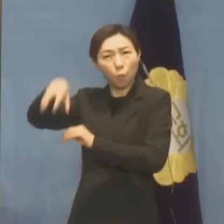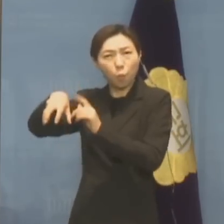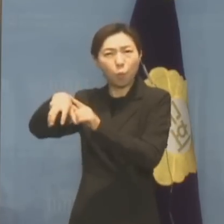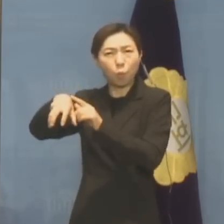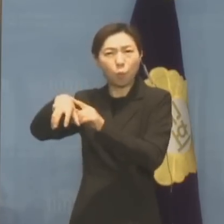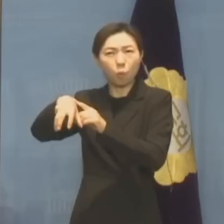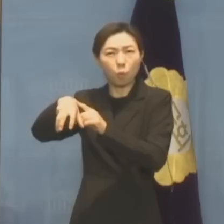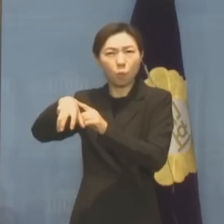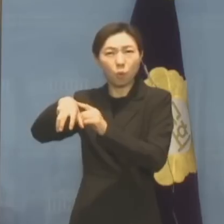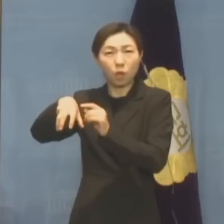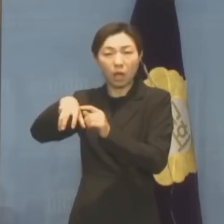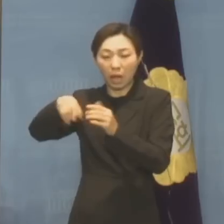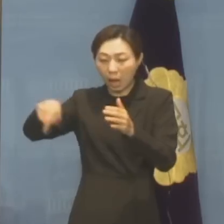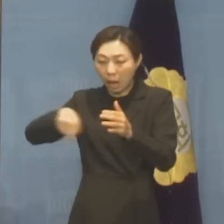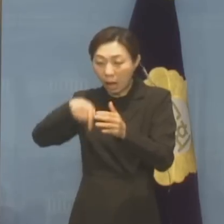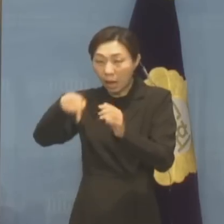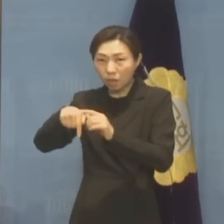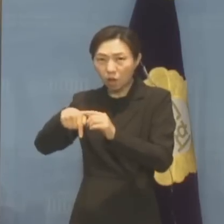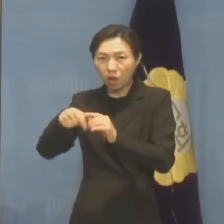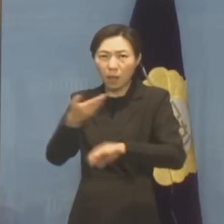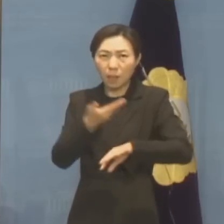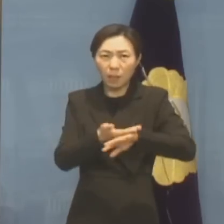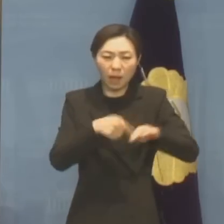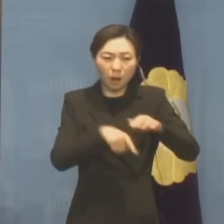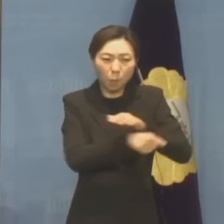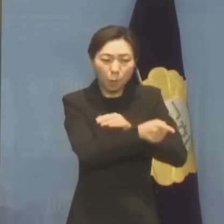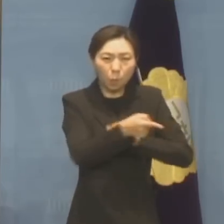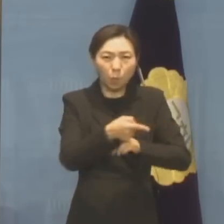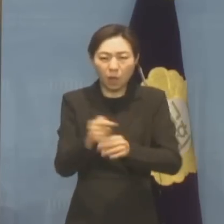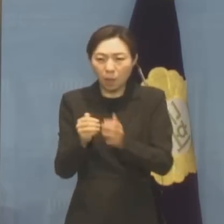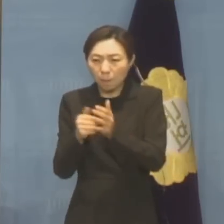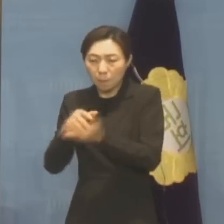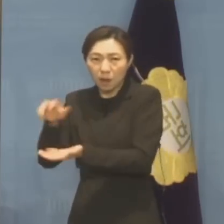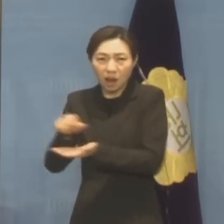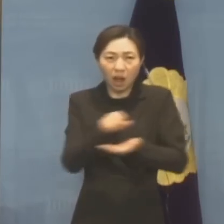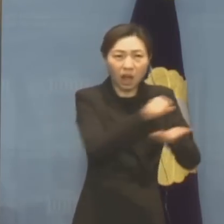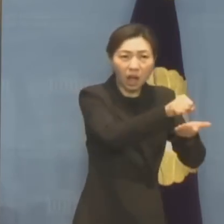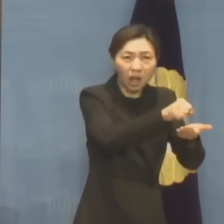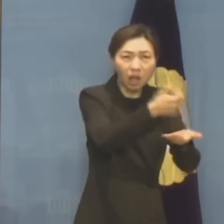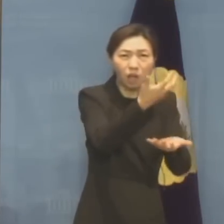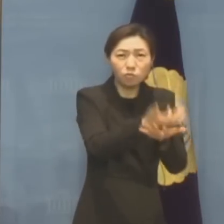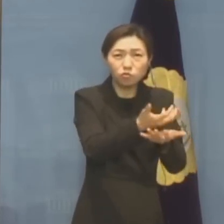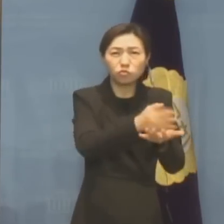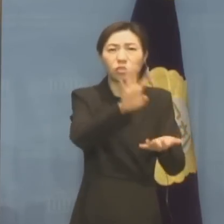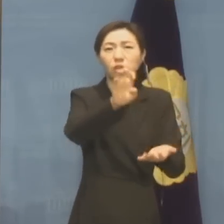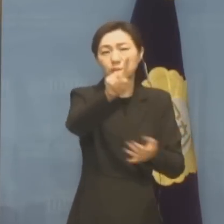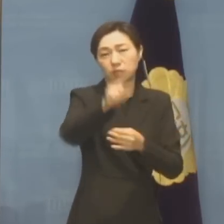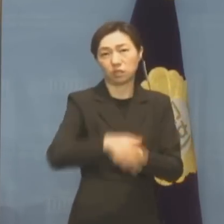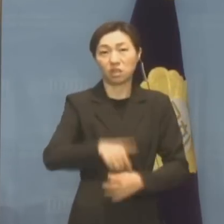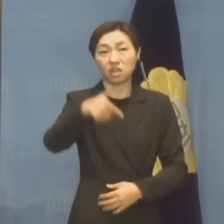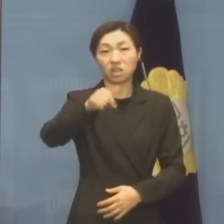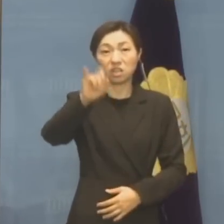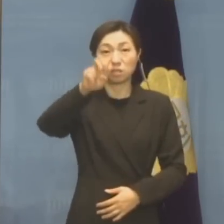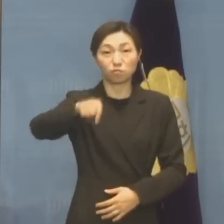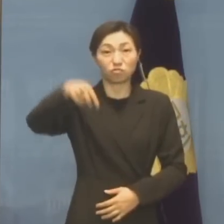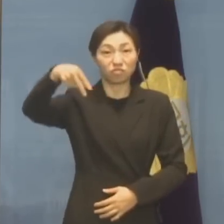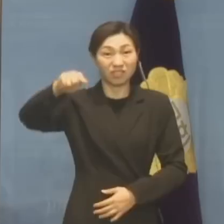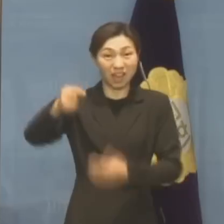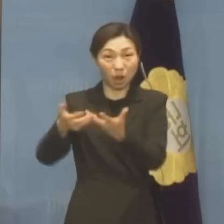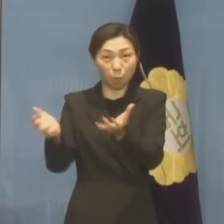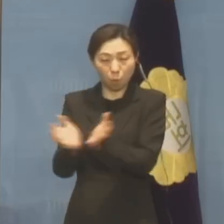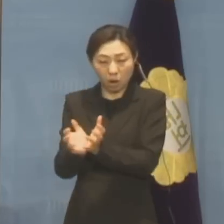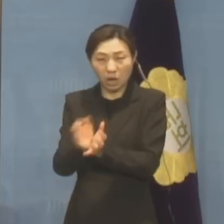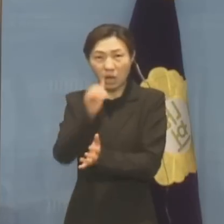청와대 밖으로 유출한 문서는 모두 41건이 됩니다. 문서에는 기무사가 작성한 북한